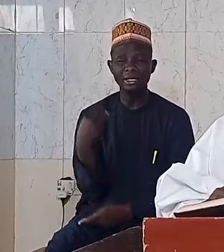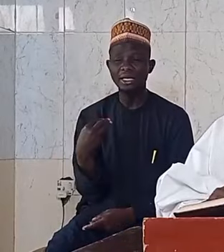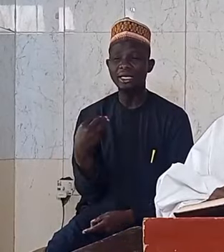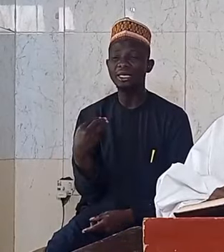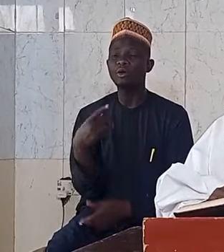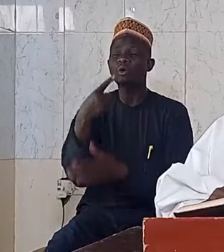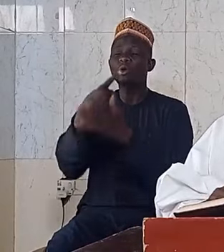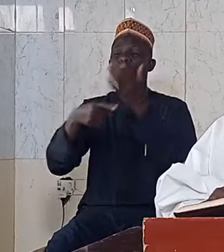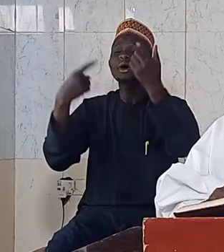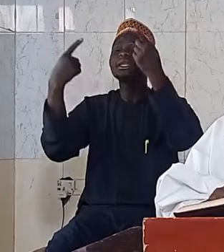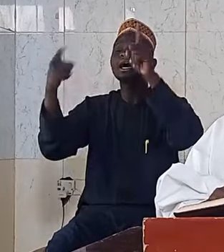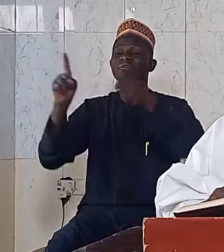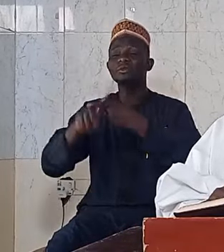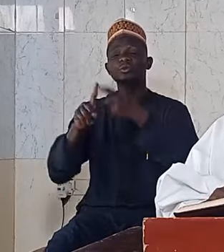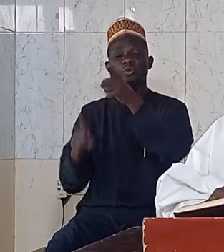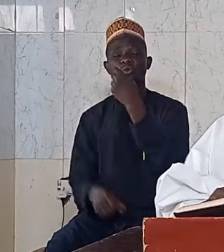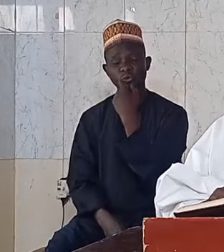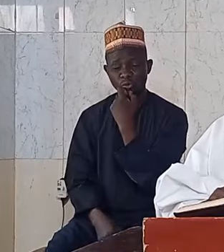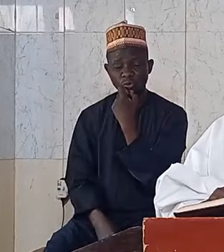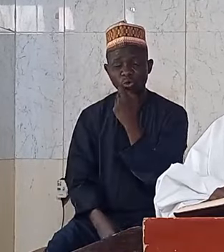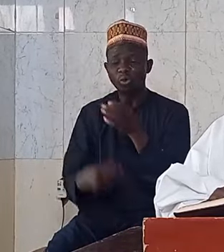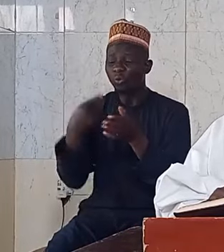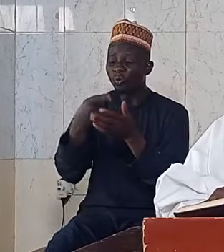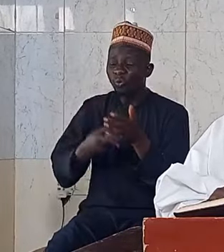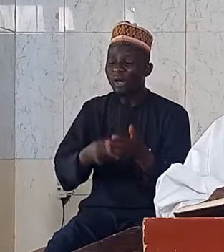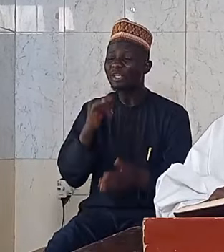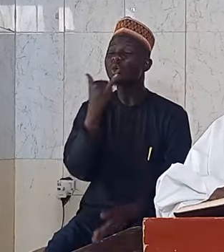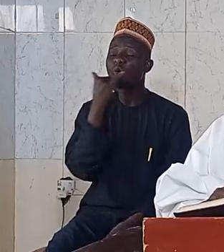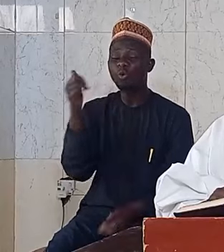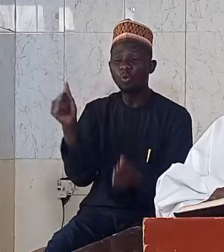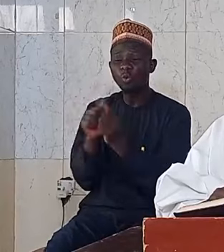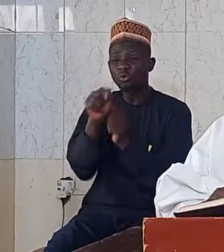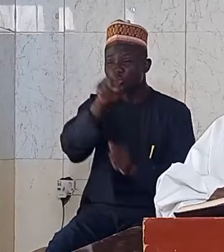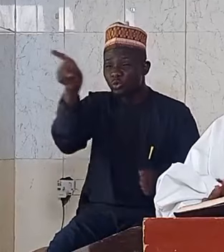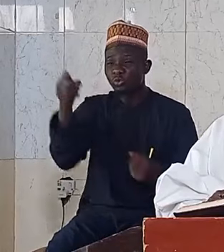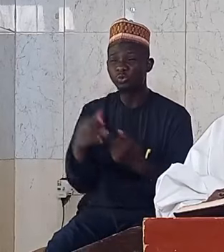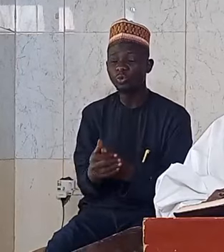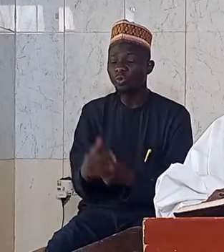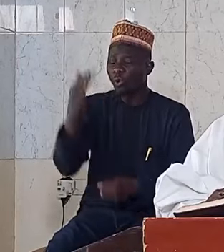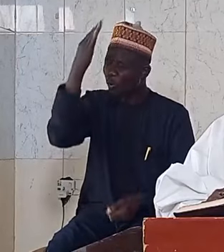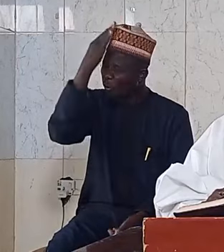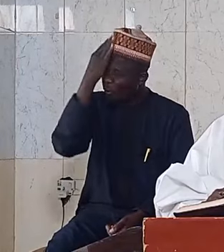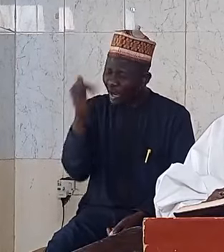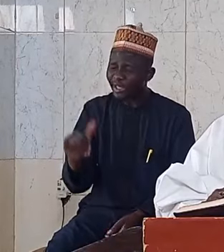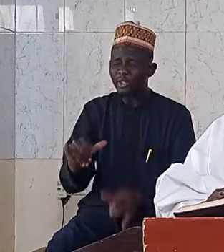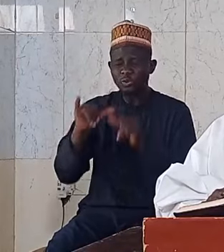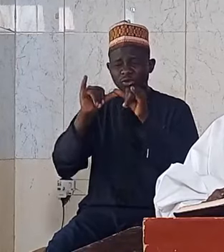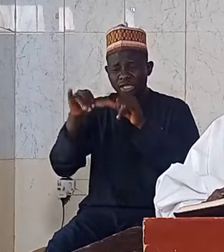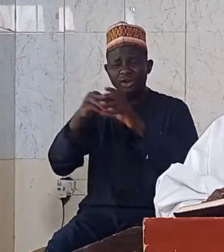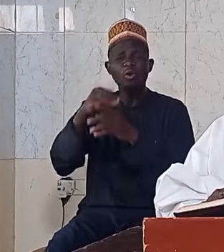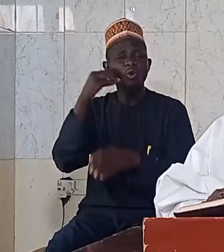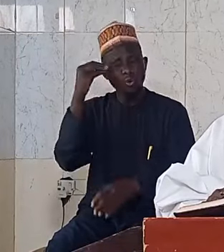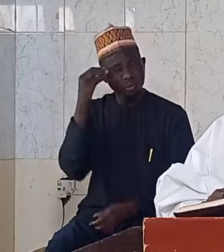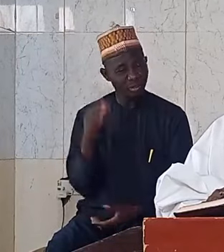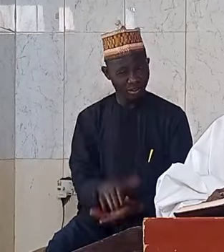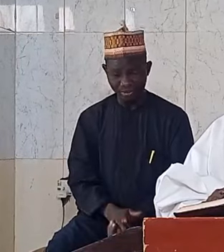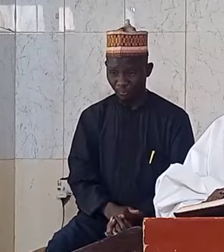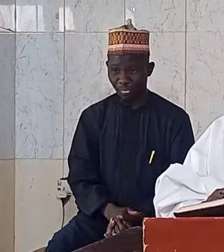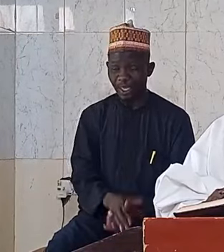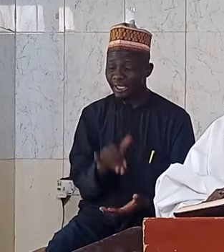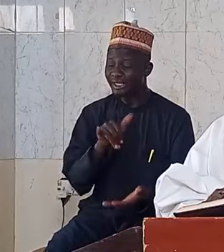kamar istifhami ne wanda yake inkari da kuma